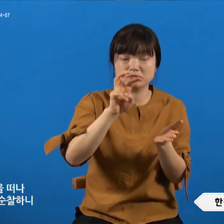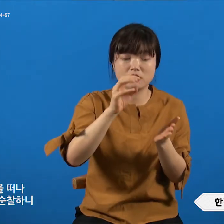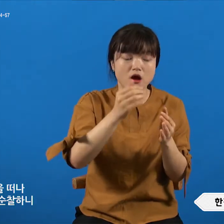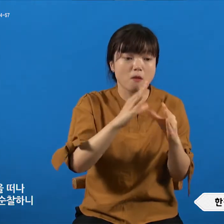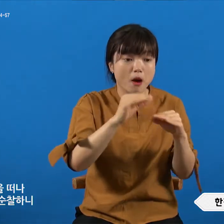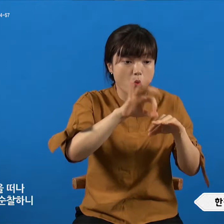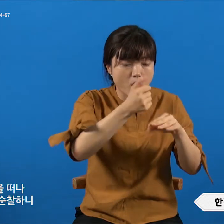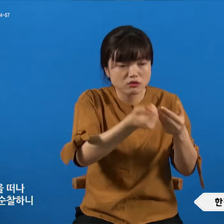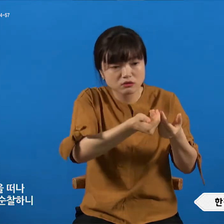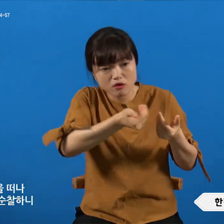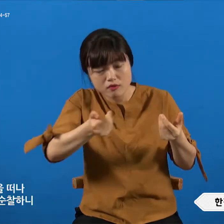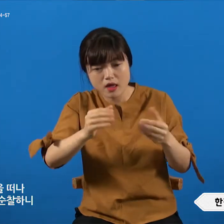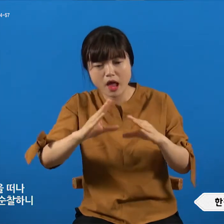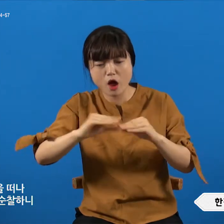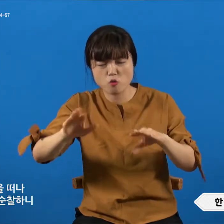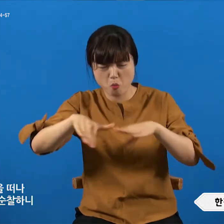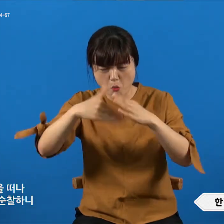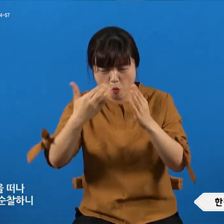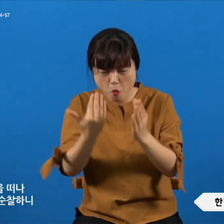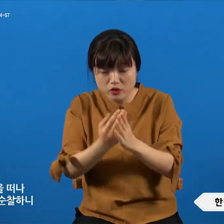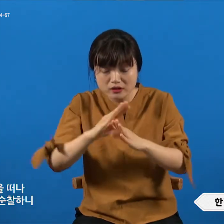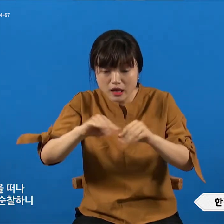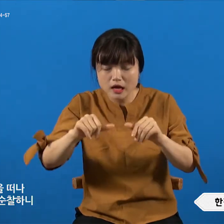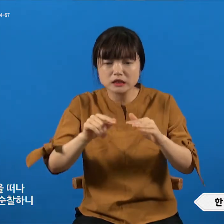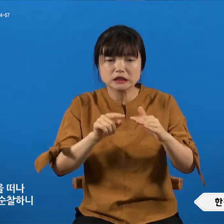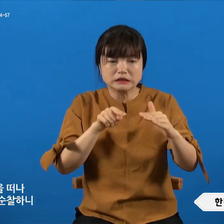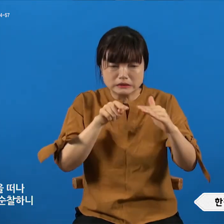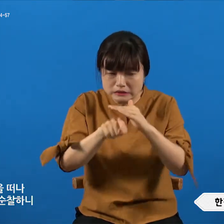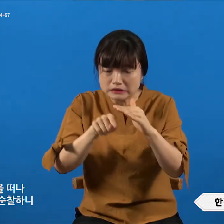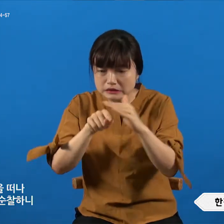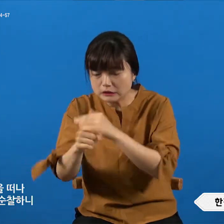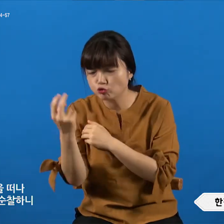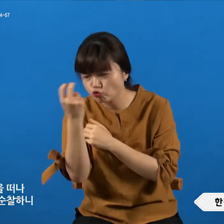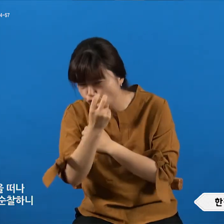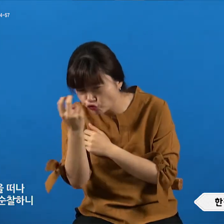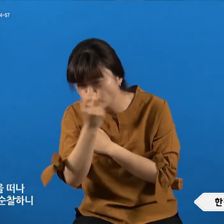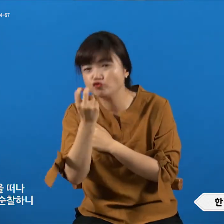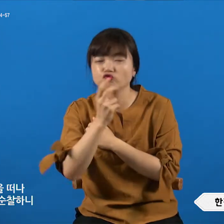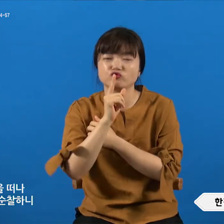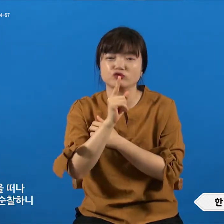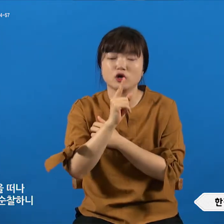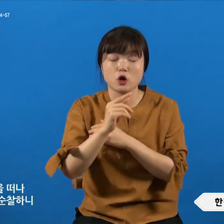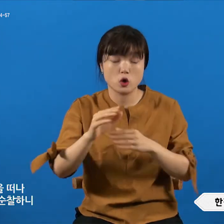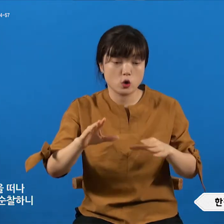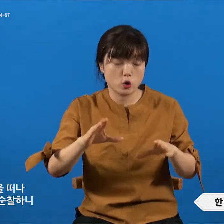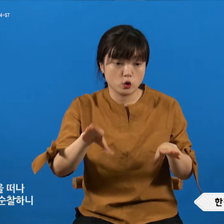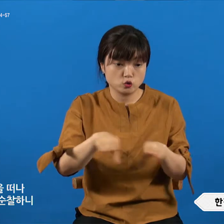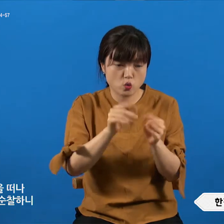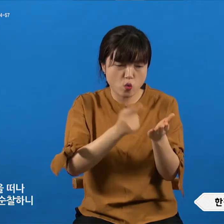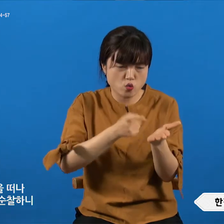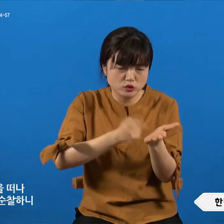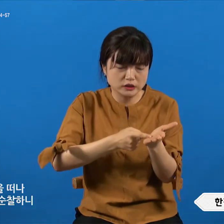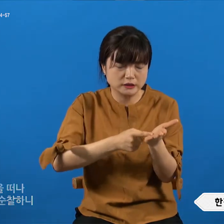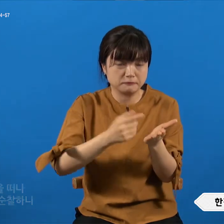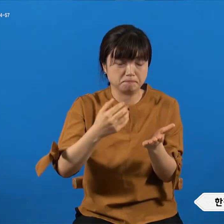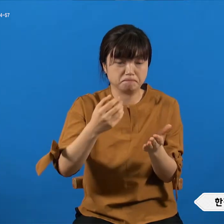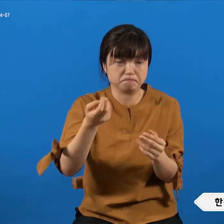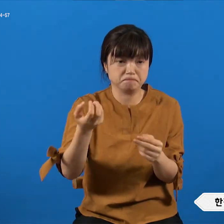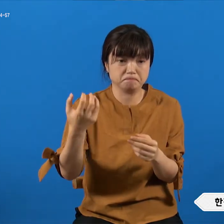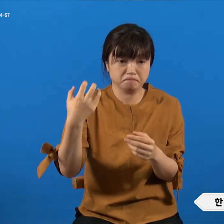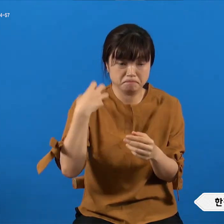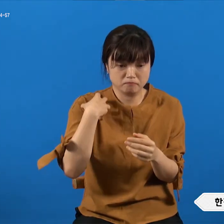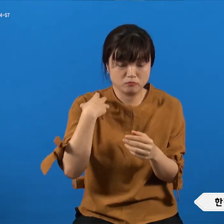앞을 떠나 애굽 온 땅을 순찰하니, 총리가 되자마자 어떻게 하면 이